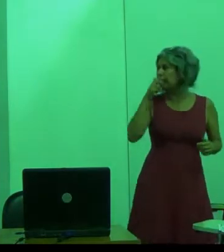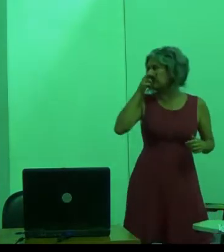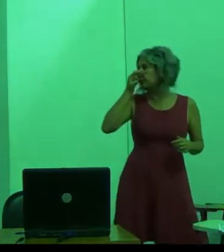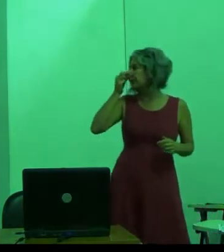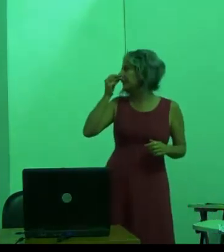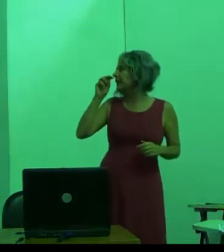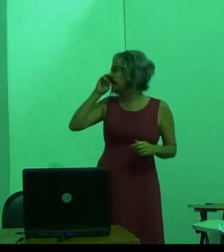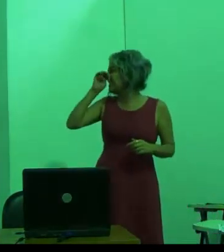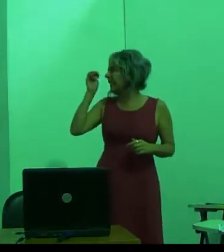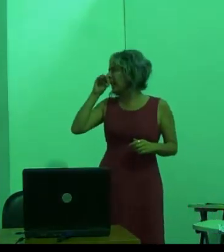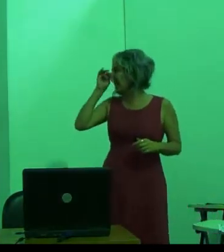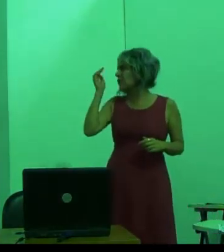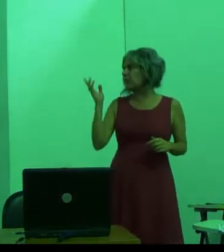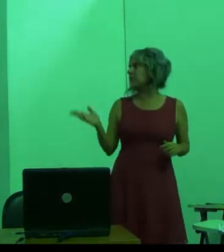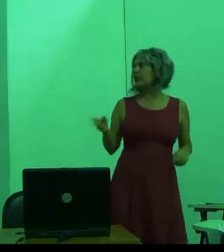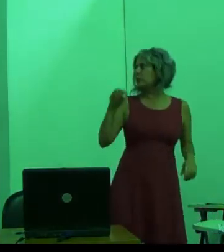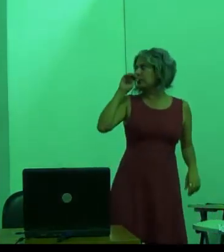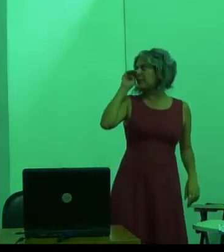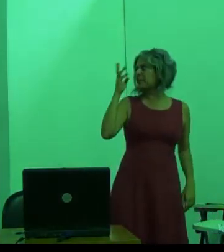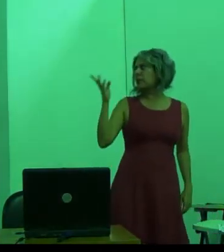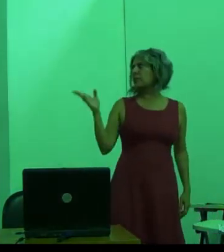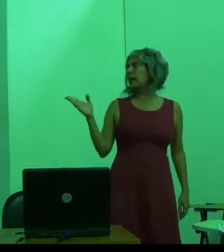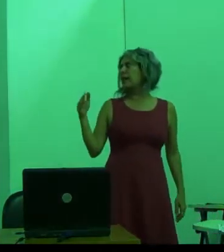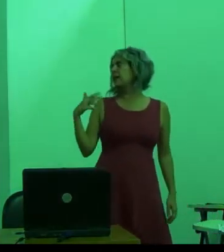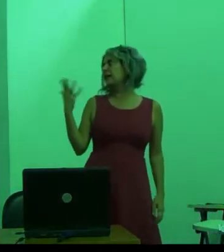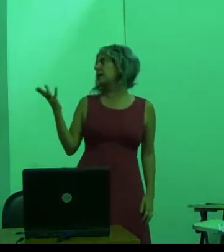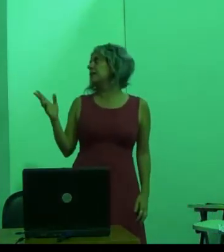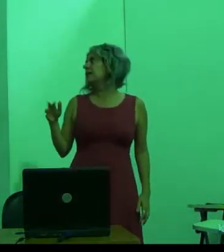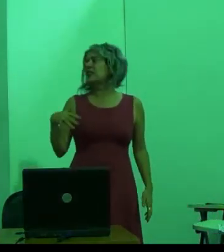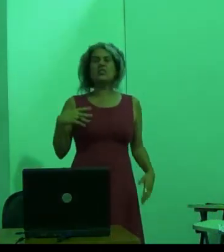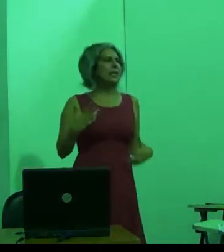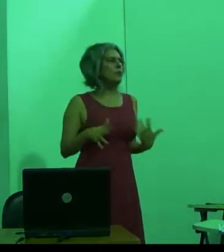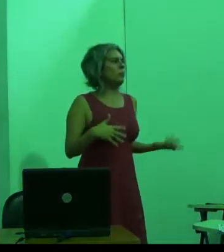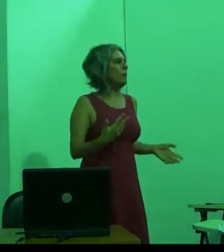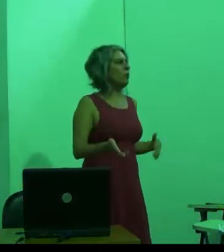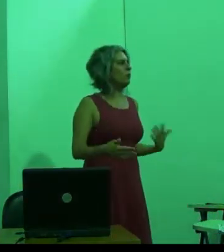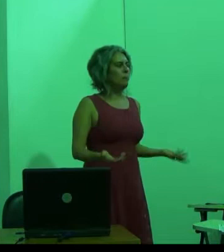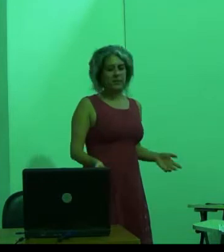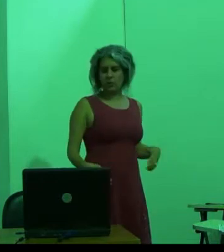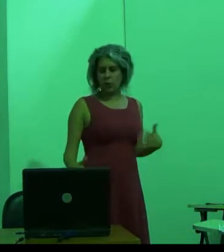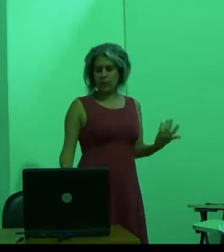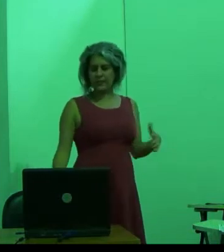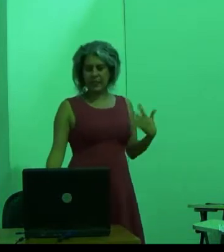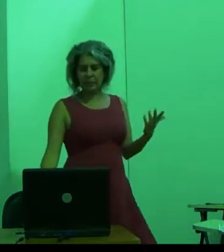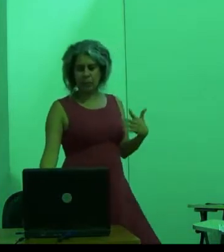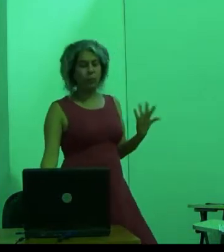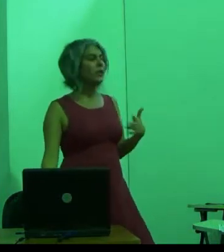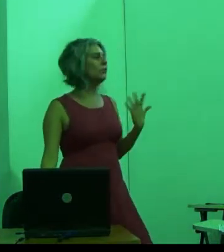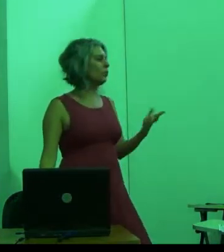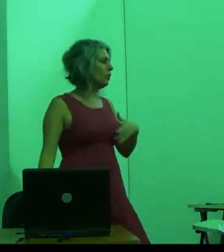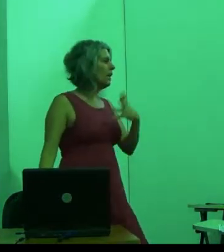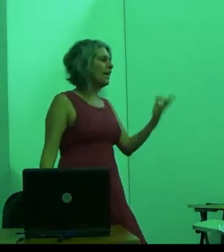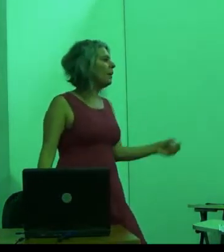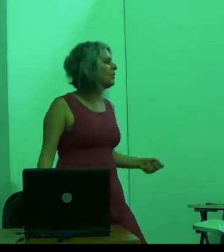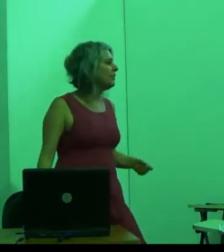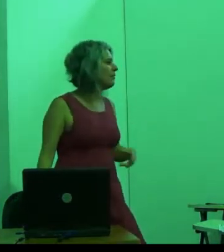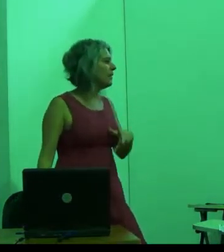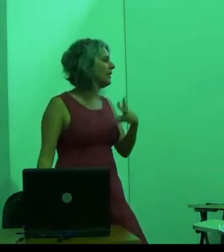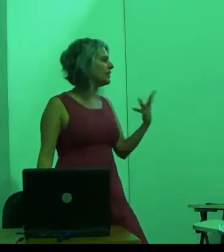funcionamento. Sei lá, isso aqui talvez pudesse ser um cara que a gente sabe super pouco da pessoa e sabe muito. Ele dá muita entrevista,